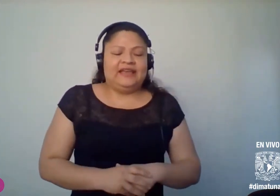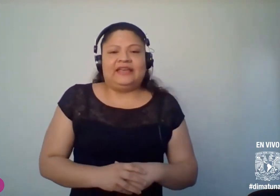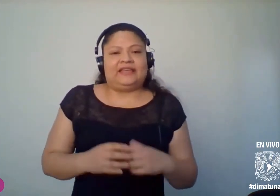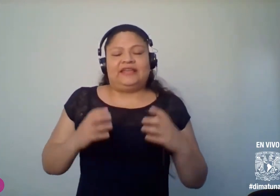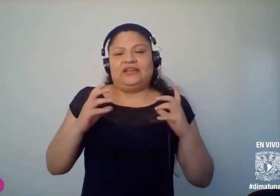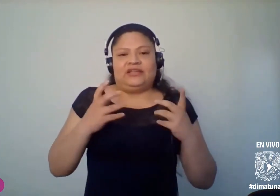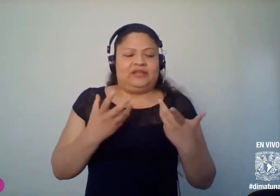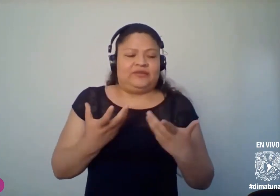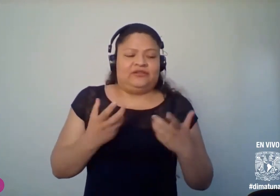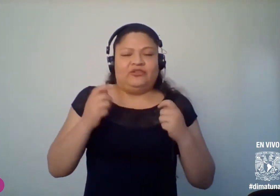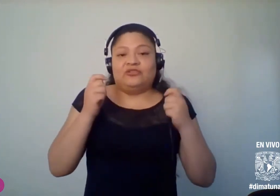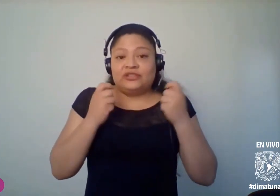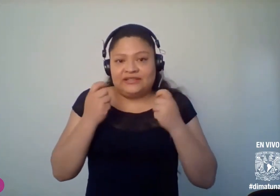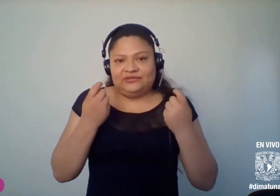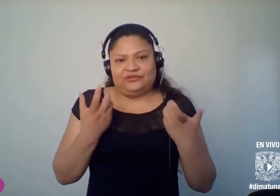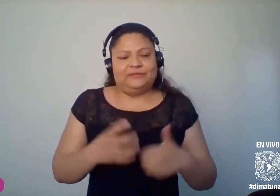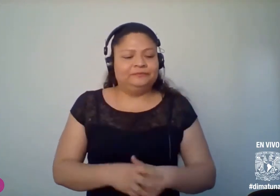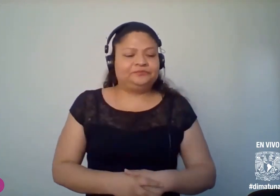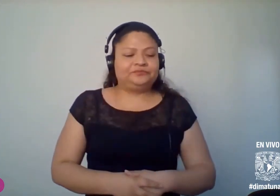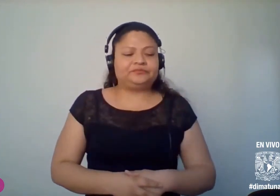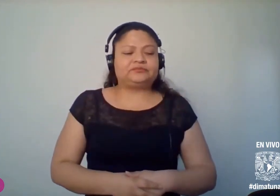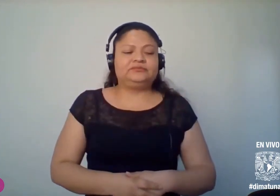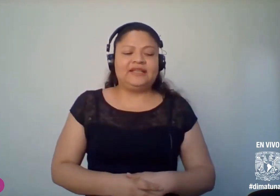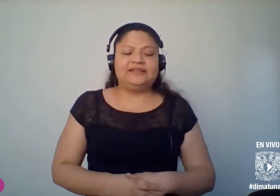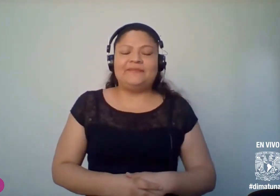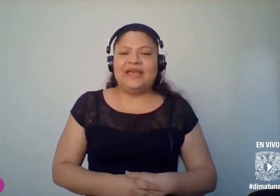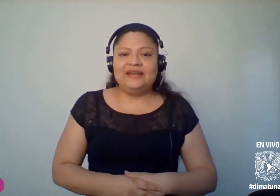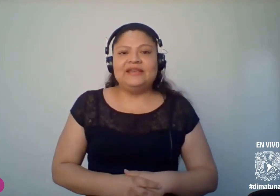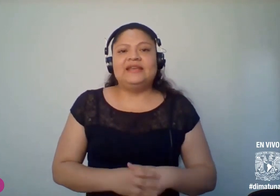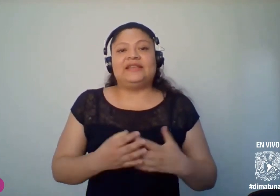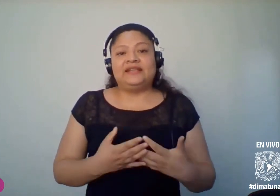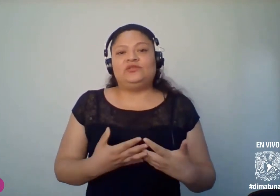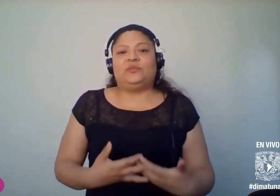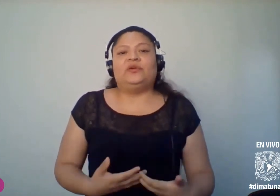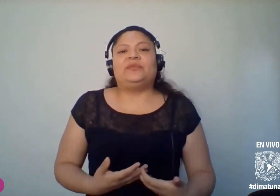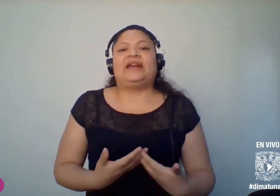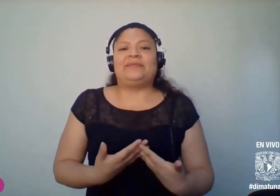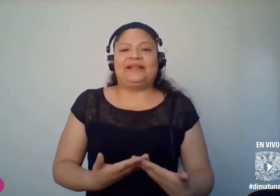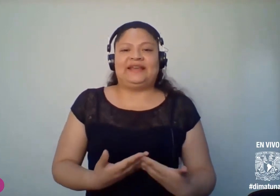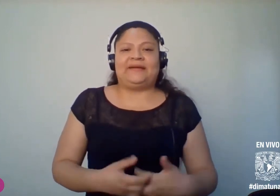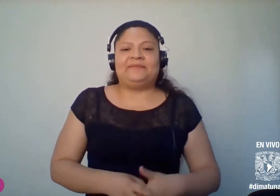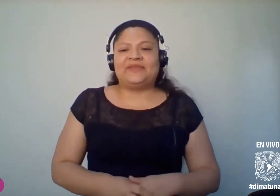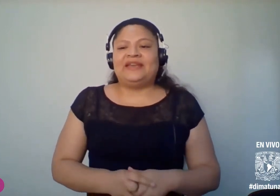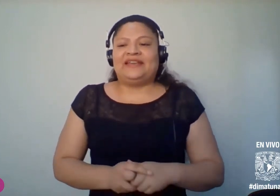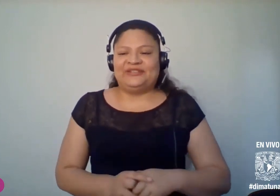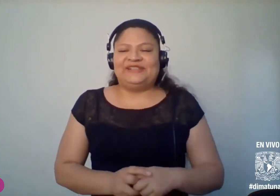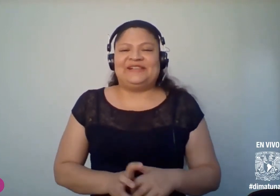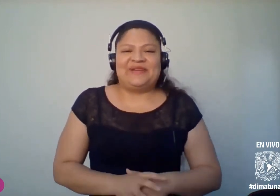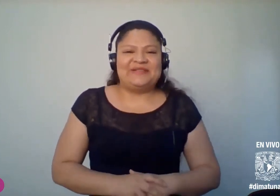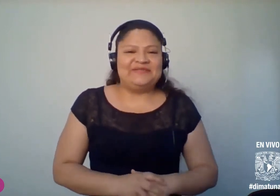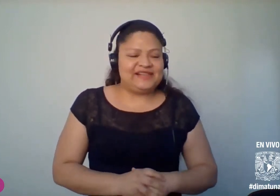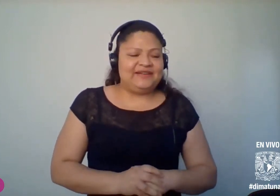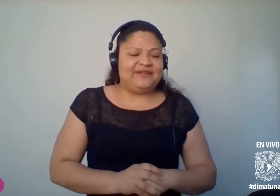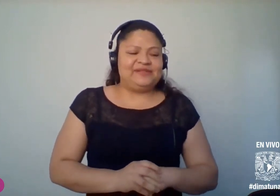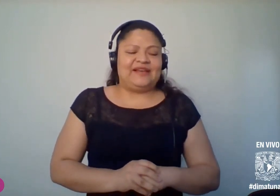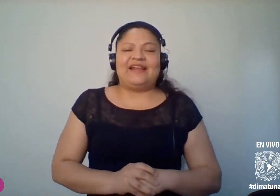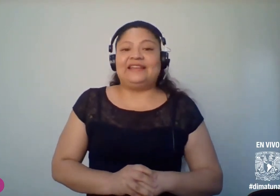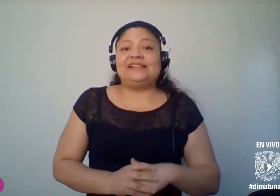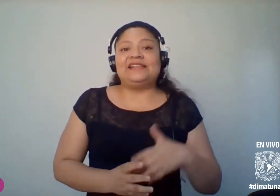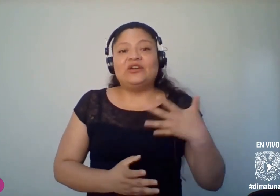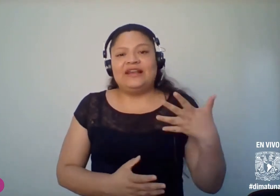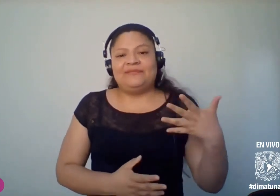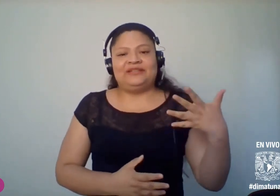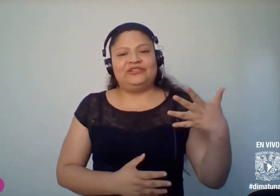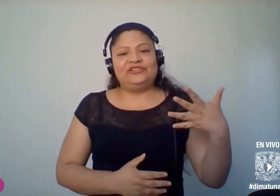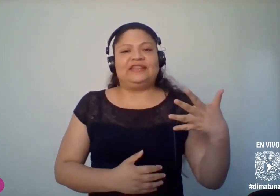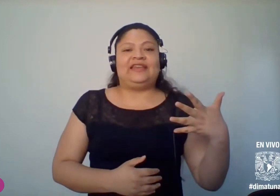vista y bueno, con los gestos. También tiene su propia gramática. Entonces, para empezar, vamos a hablar